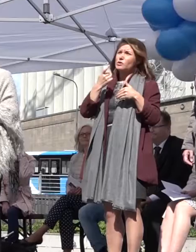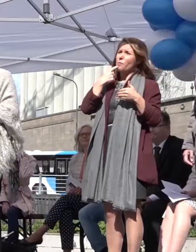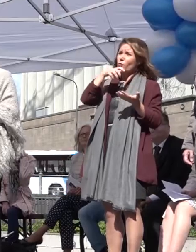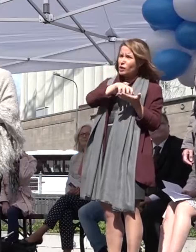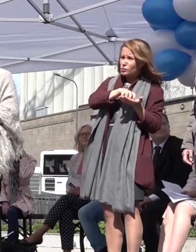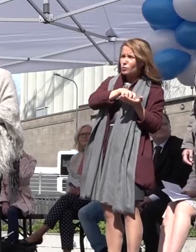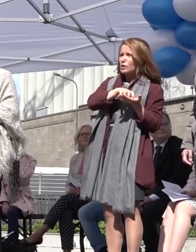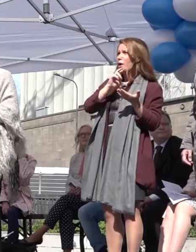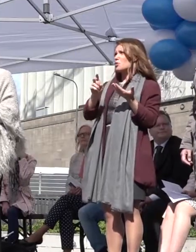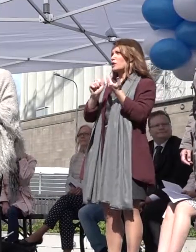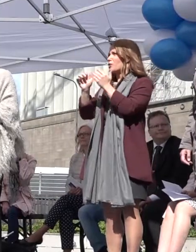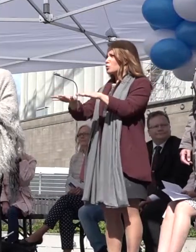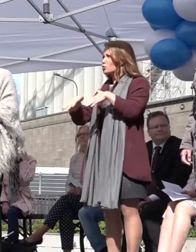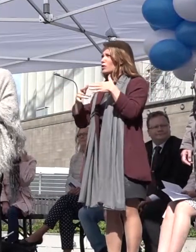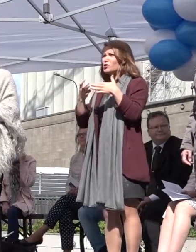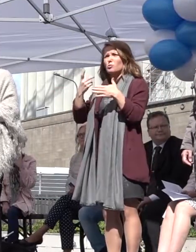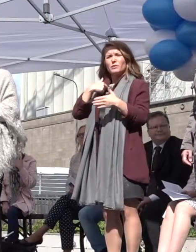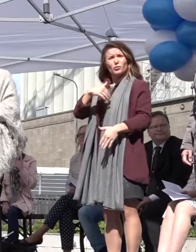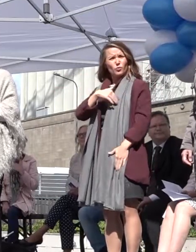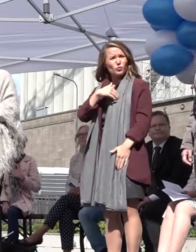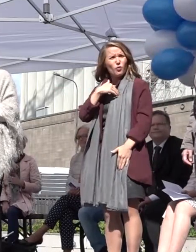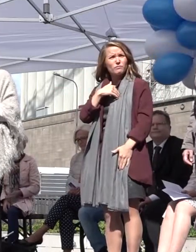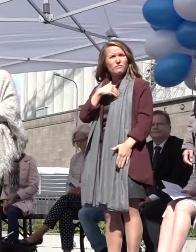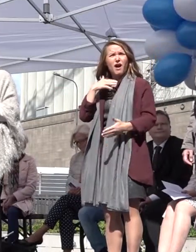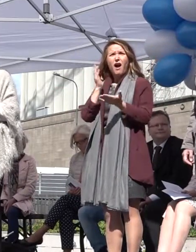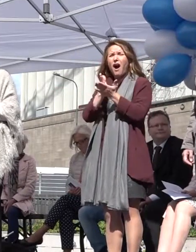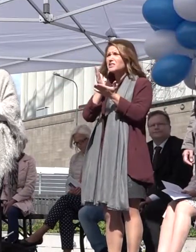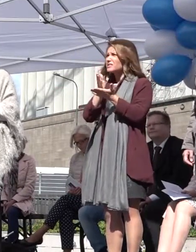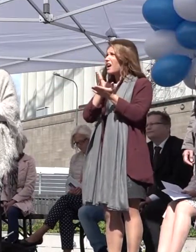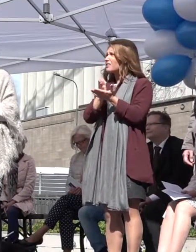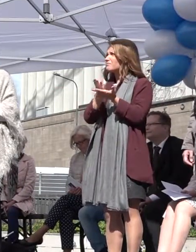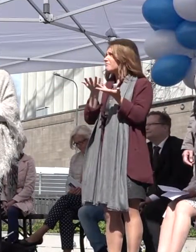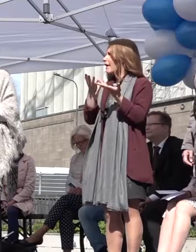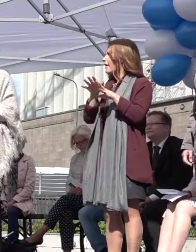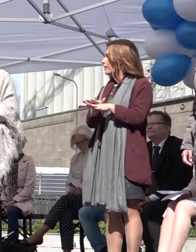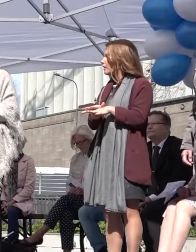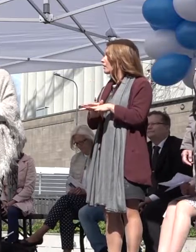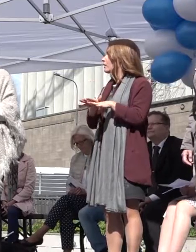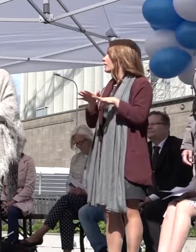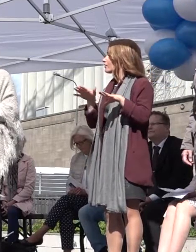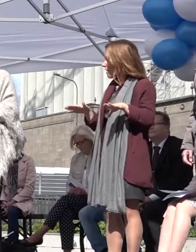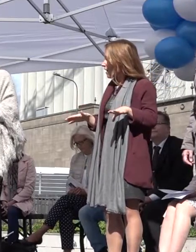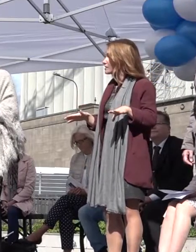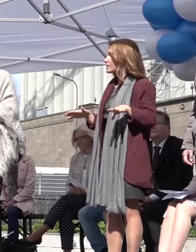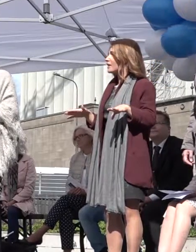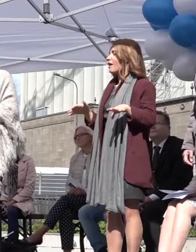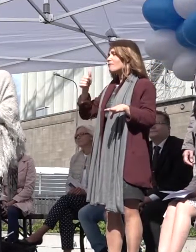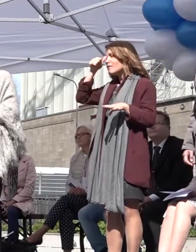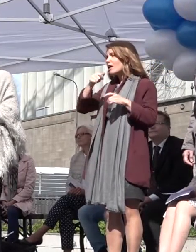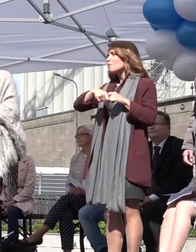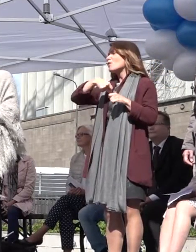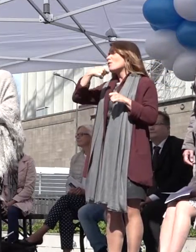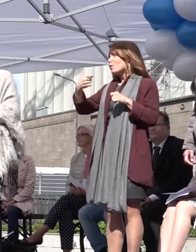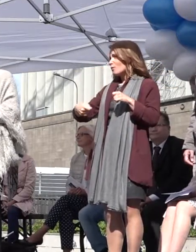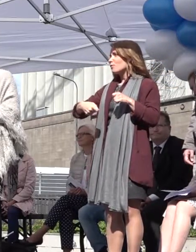joskus ylipäätään tuntuu siltä, että asiat pyörivät hirvittävän hitaasti ja kaikki kestää tosi kauan.